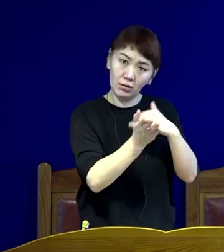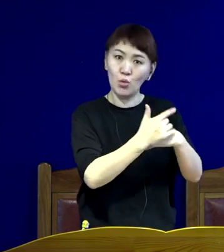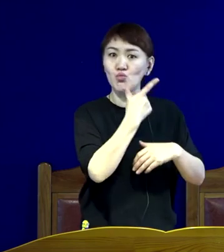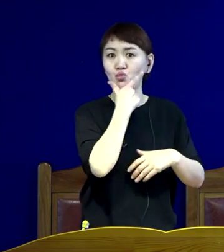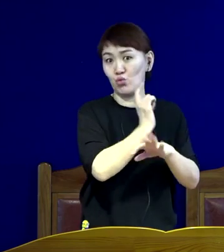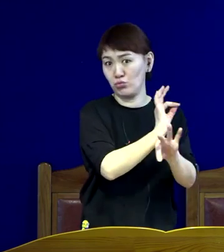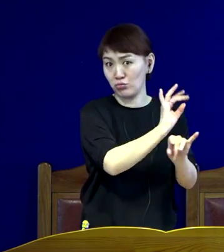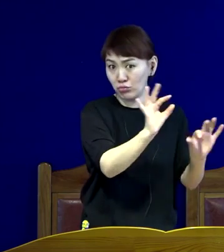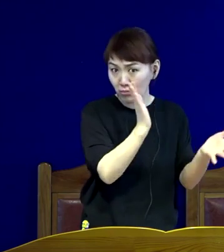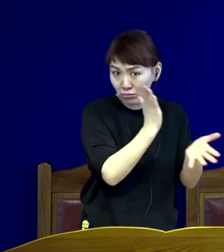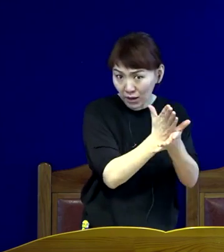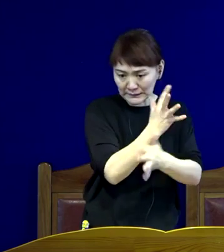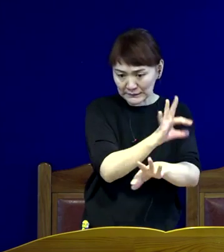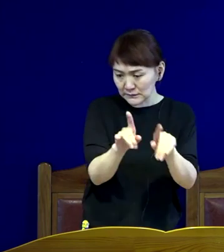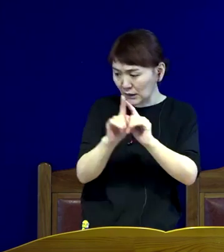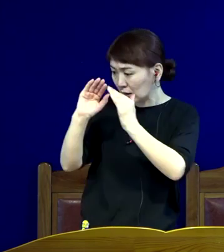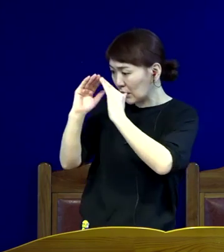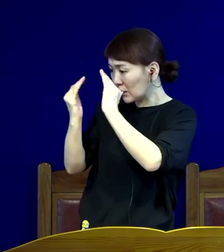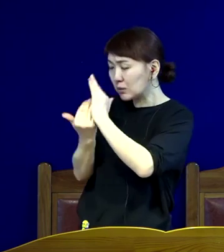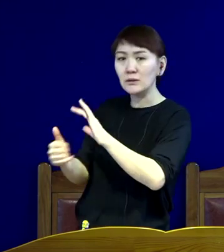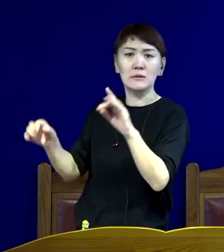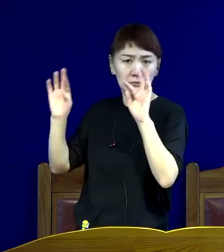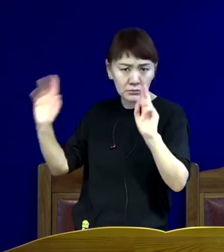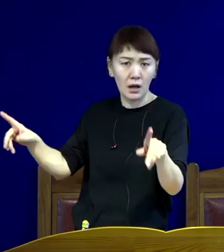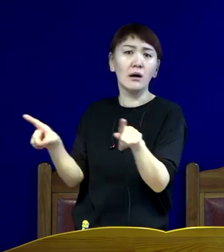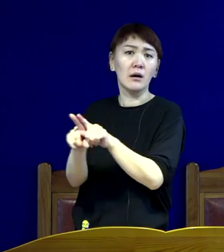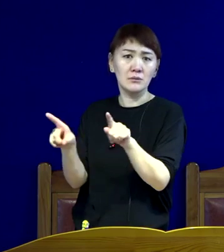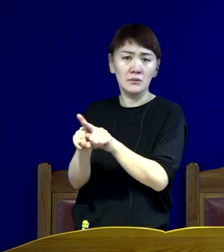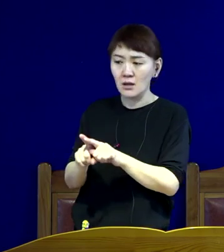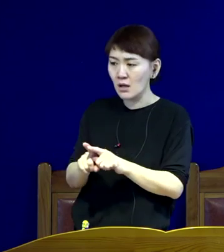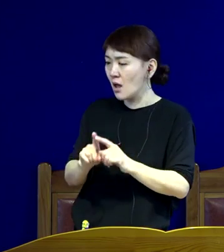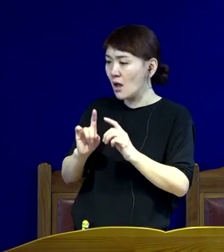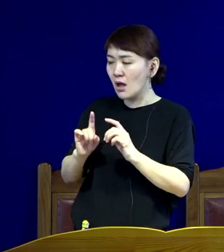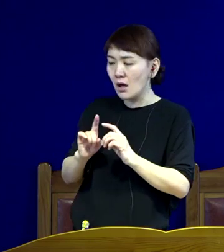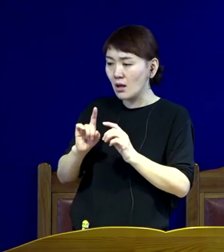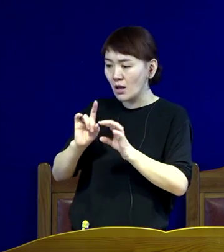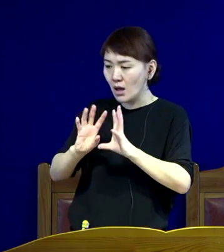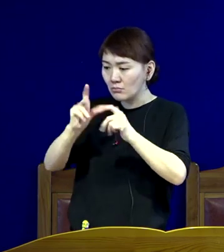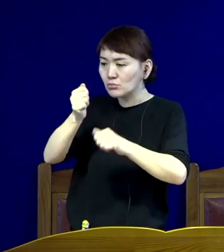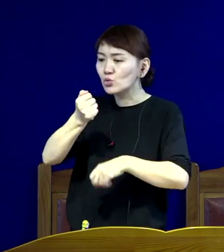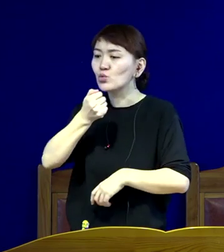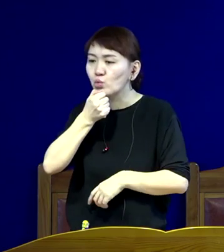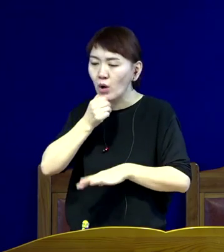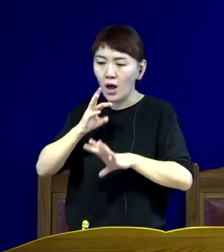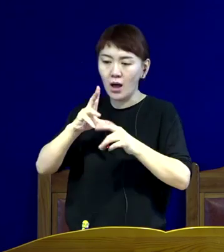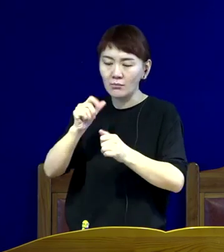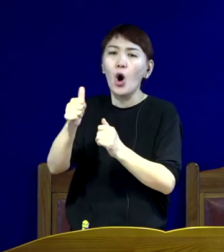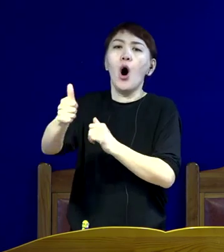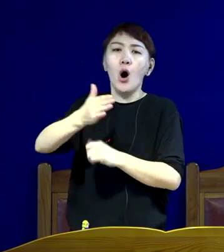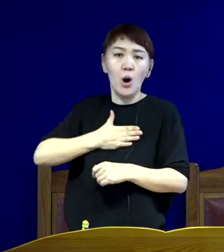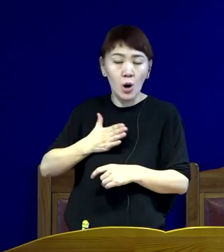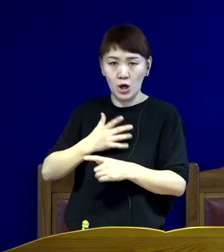Эмчлэгдэж ч болно, эмчлэгдэхгүй байж ч болно, бүр гүн гүнзгийч болж болно. Тэгэхээр хүний